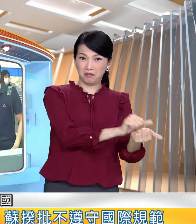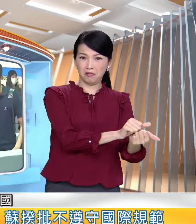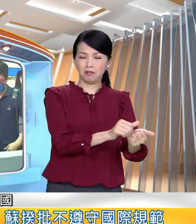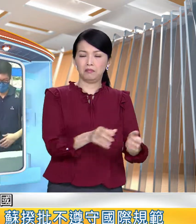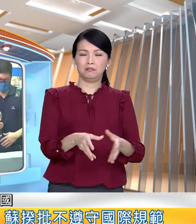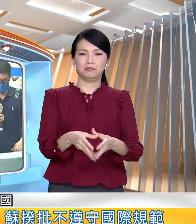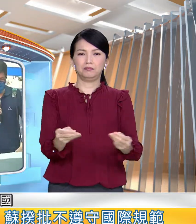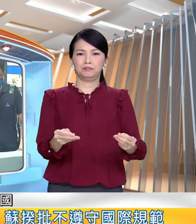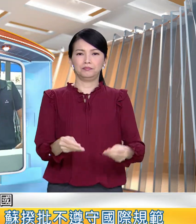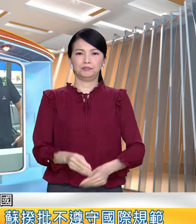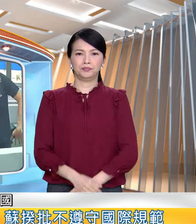依赖中国。